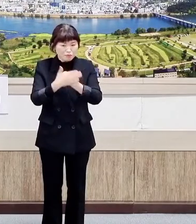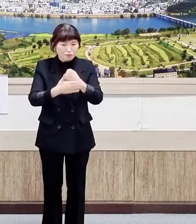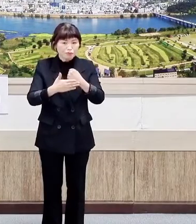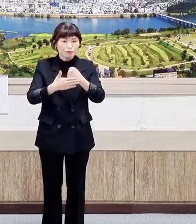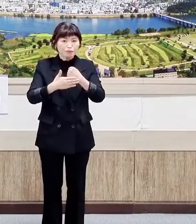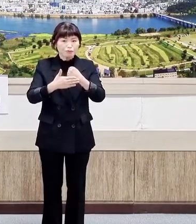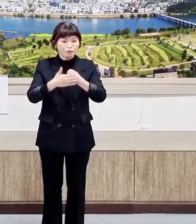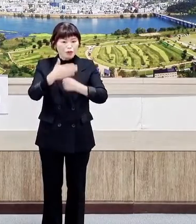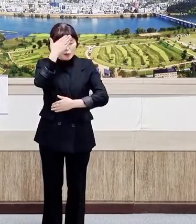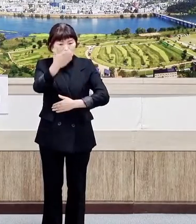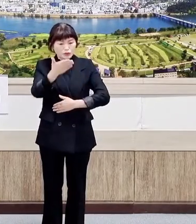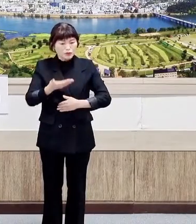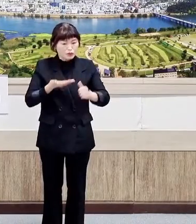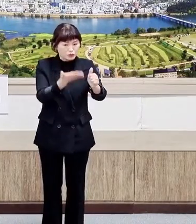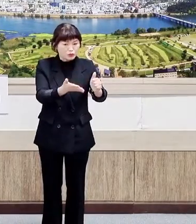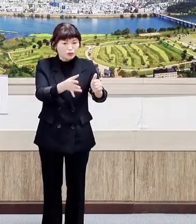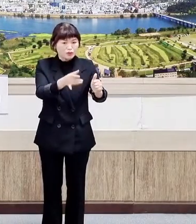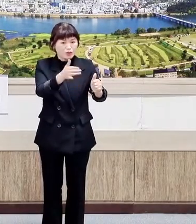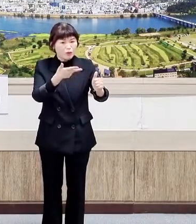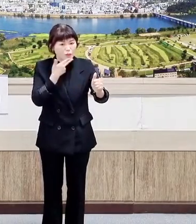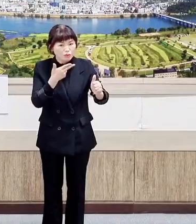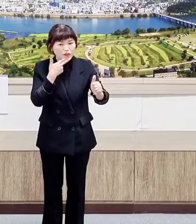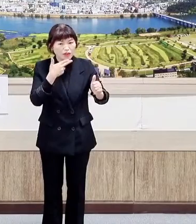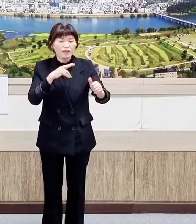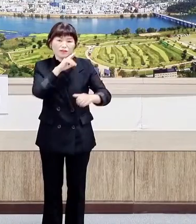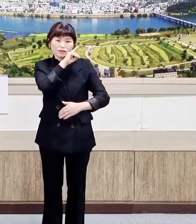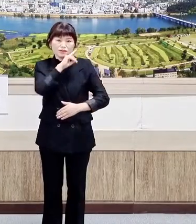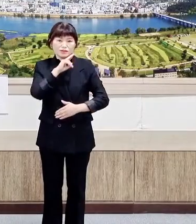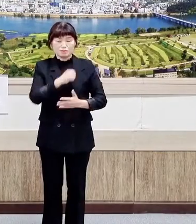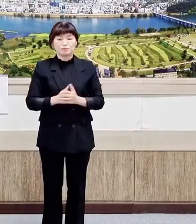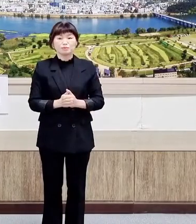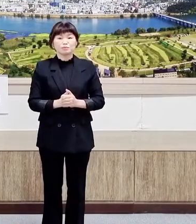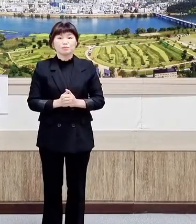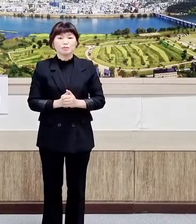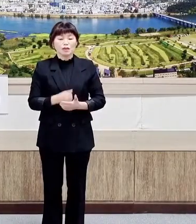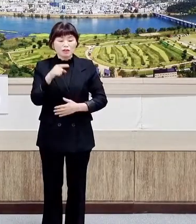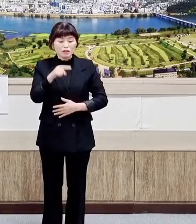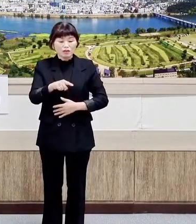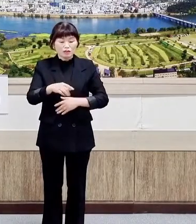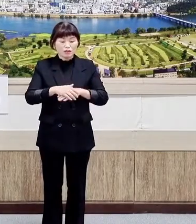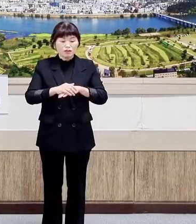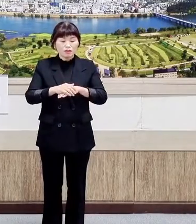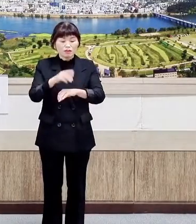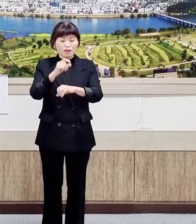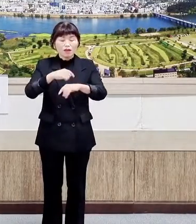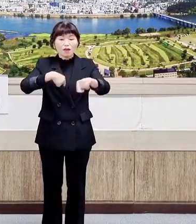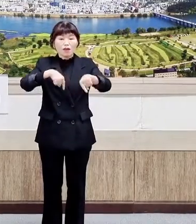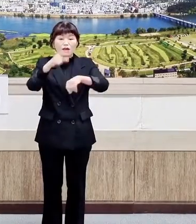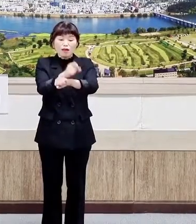없는지 재검토를 하게 되었고, 행정착오로 인하여